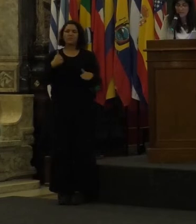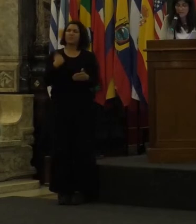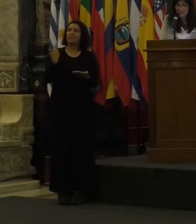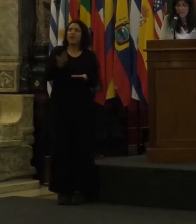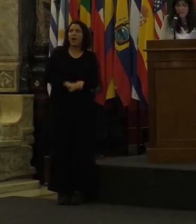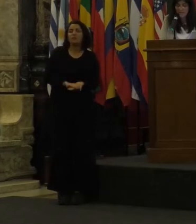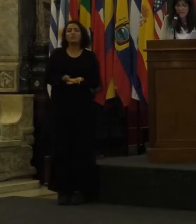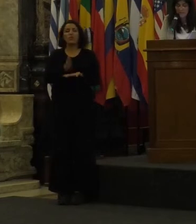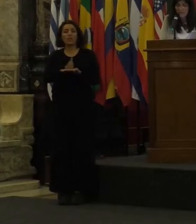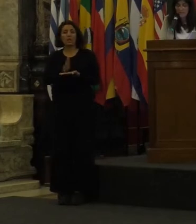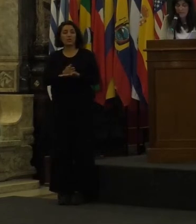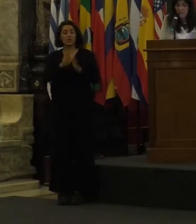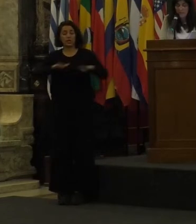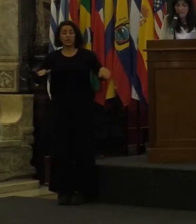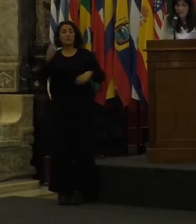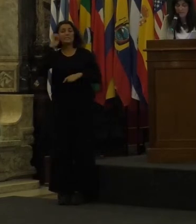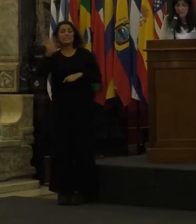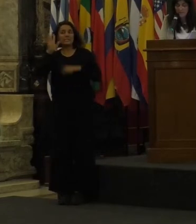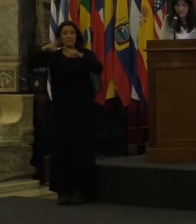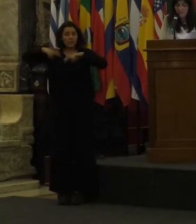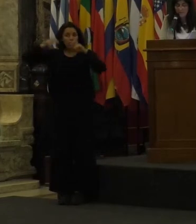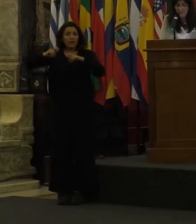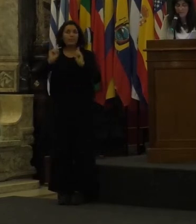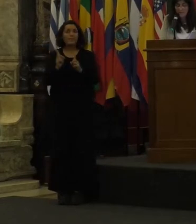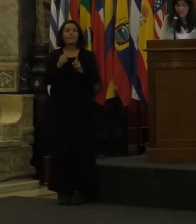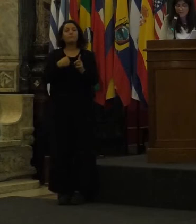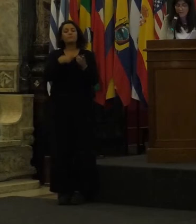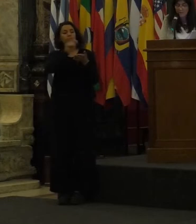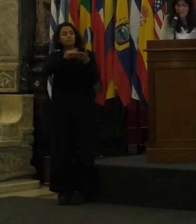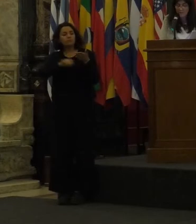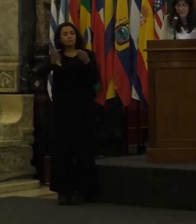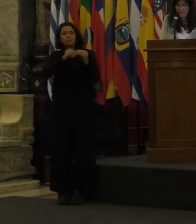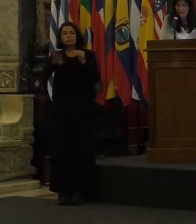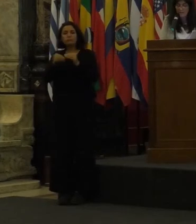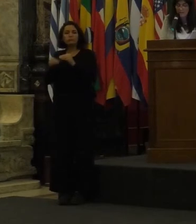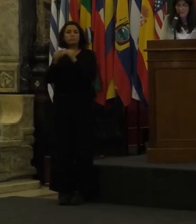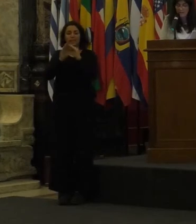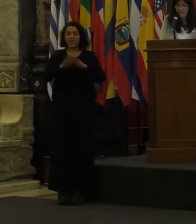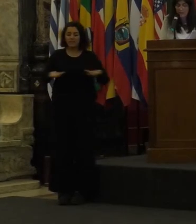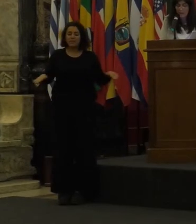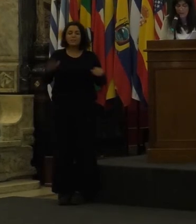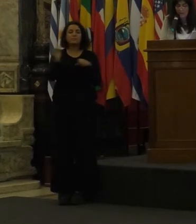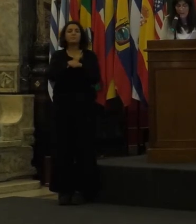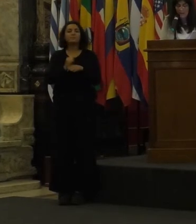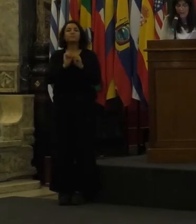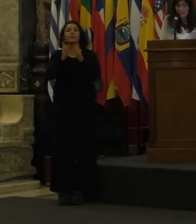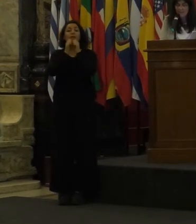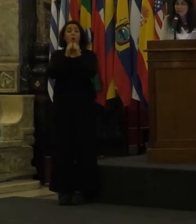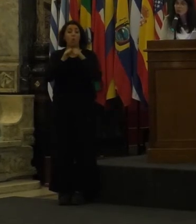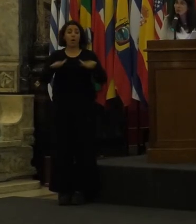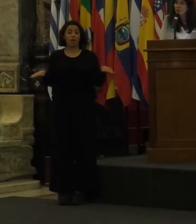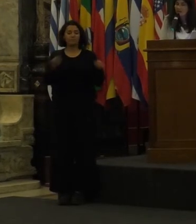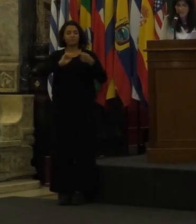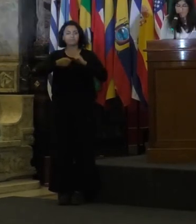niño y psicoanálisis. Es compiladora de Infancia e instituciones y la infancia en la trama del lenguaje. Y